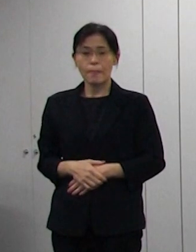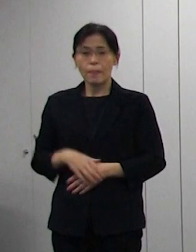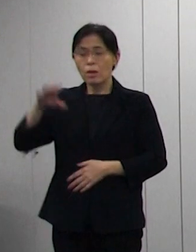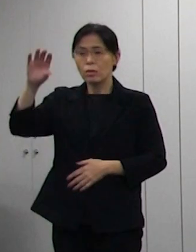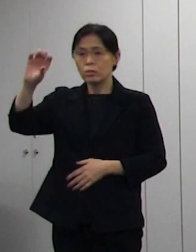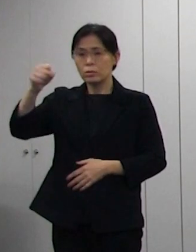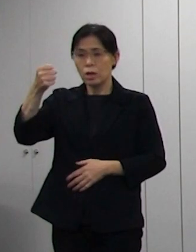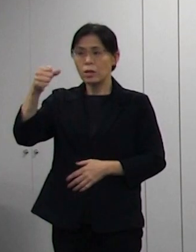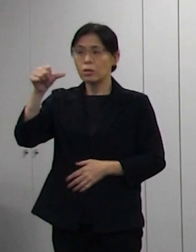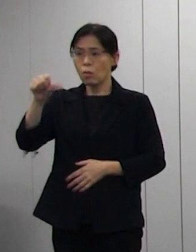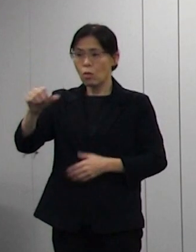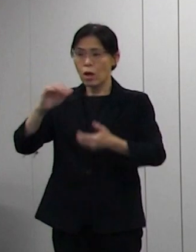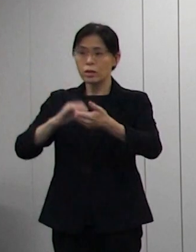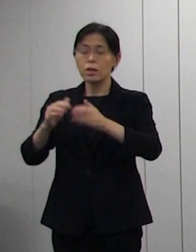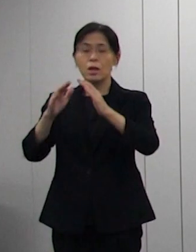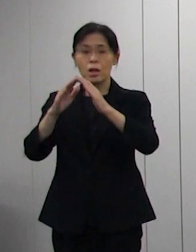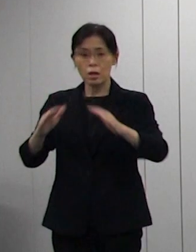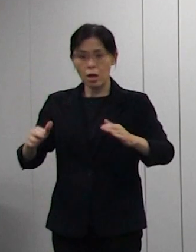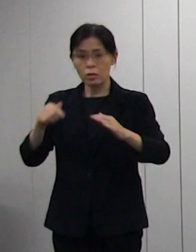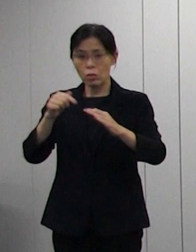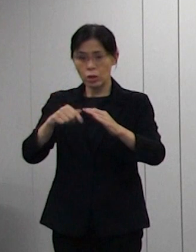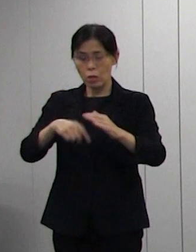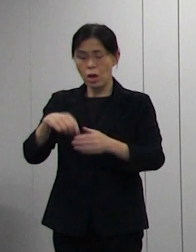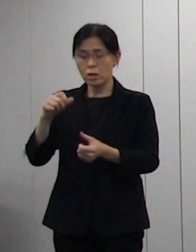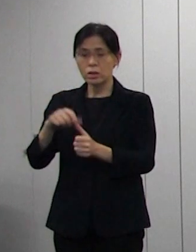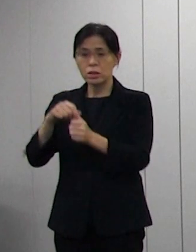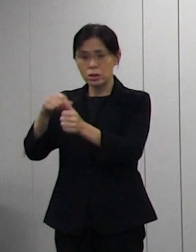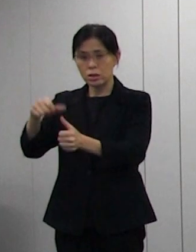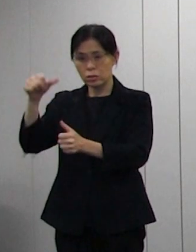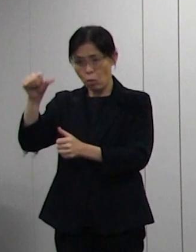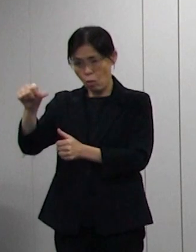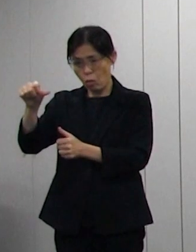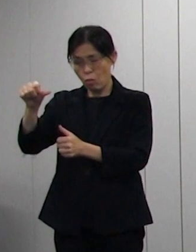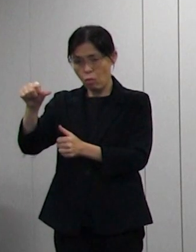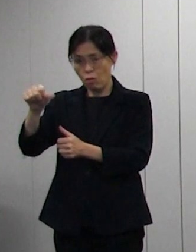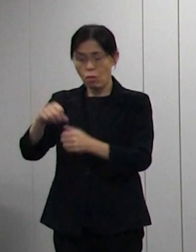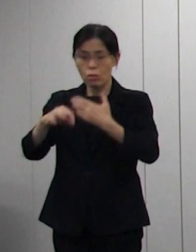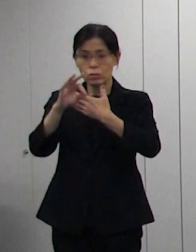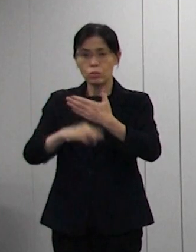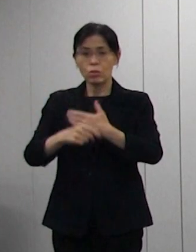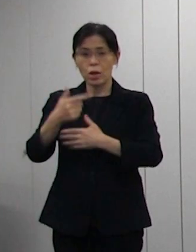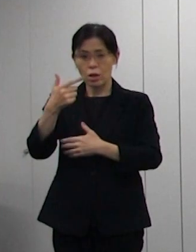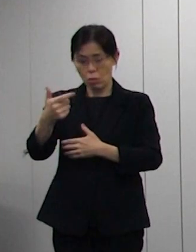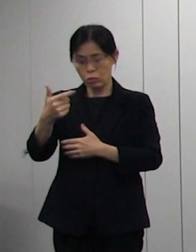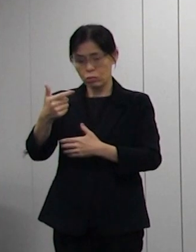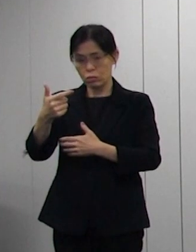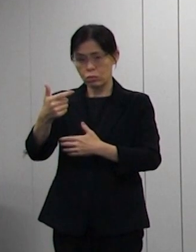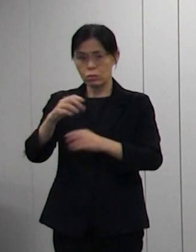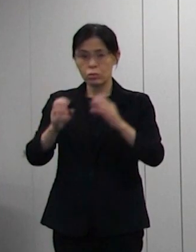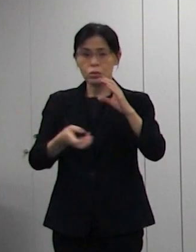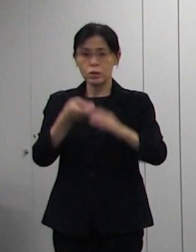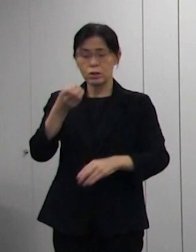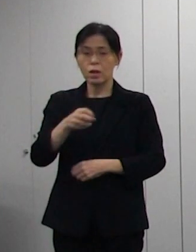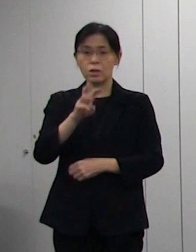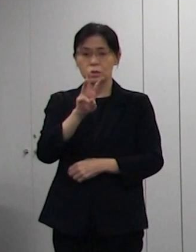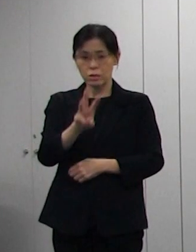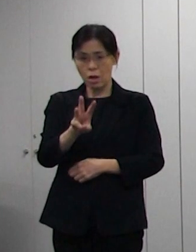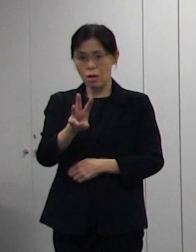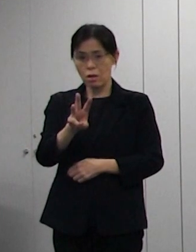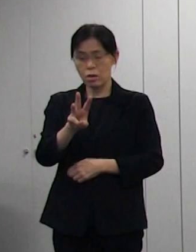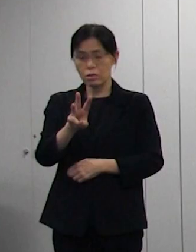第5回定例会においては、人事案件5件、条例6件、事件決議3